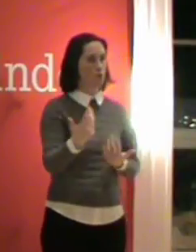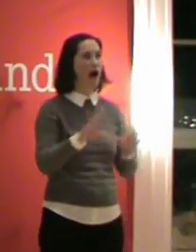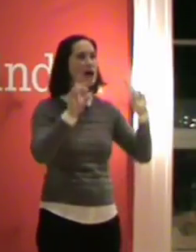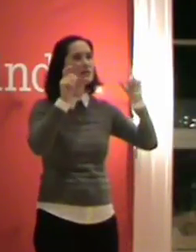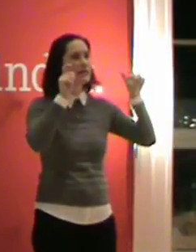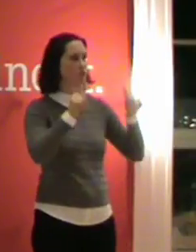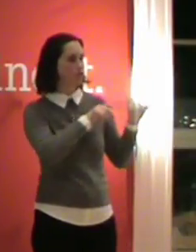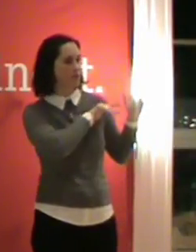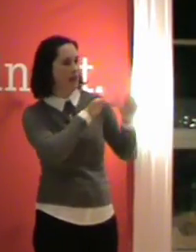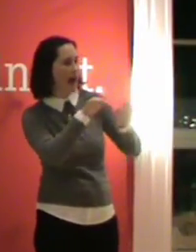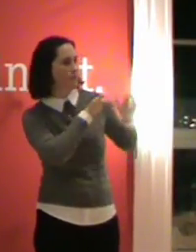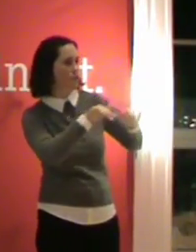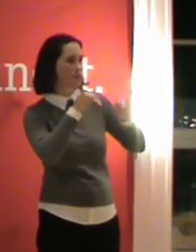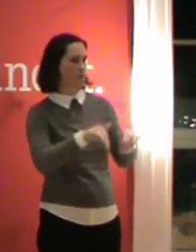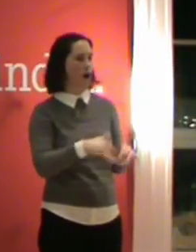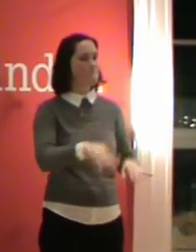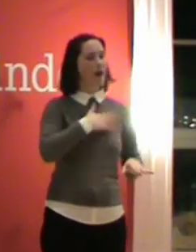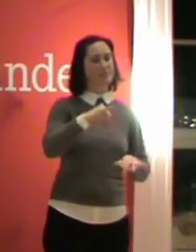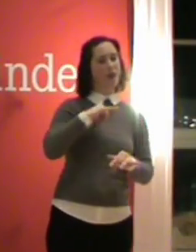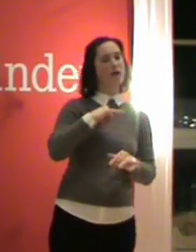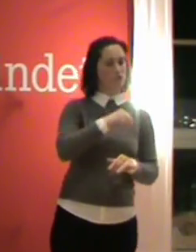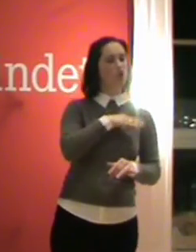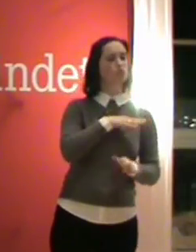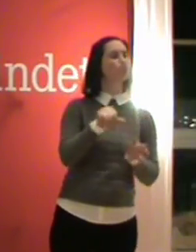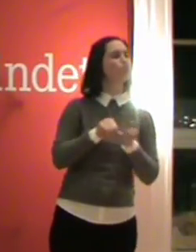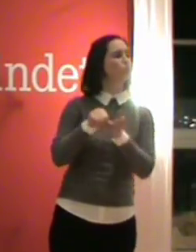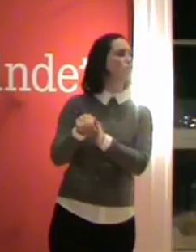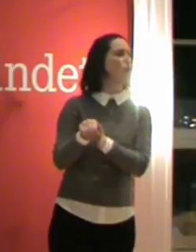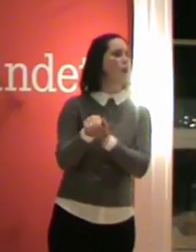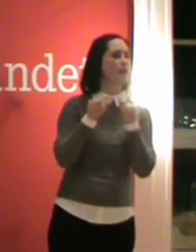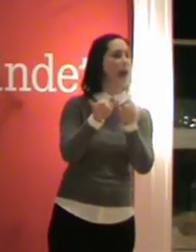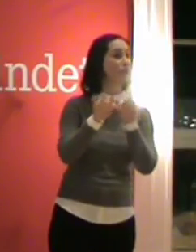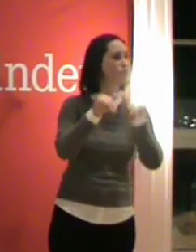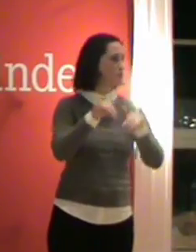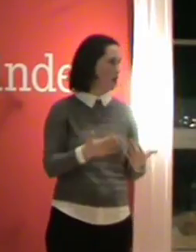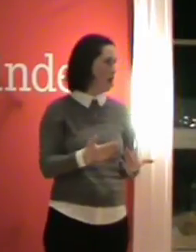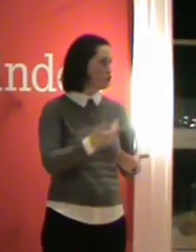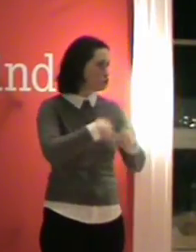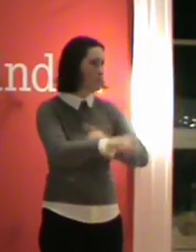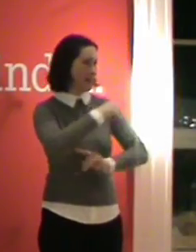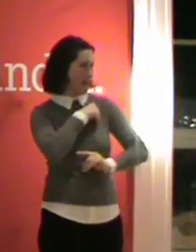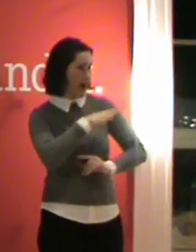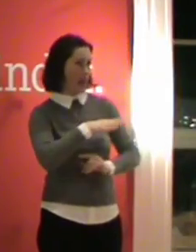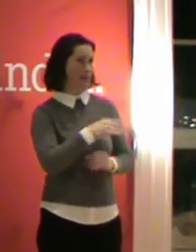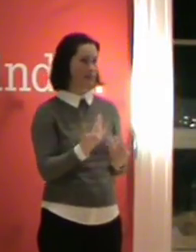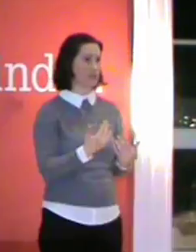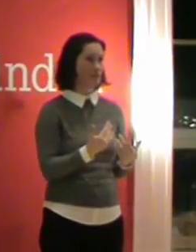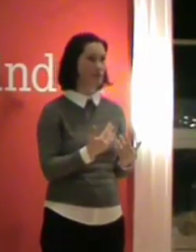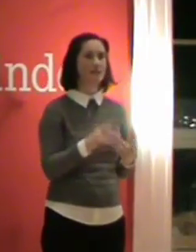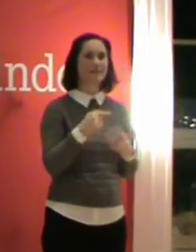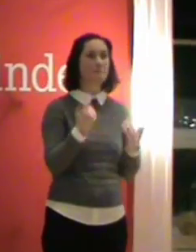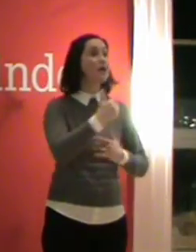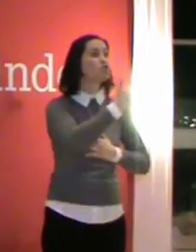Gesellschaft beeinflussen nach ihren Interessen. Und dass im Grunde damit durch diesen immensen Reichtum, ich habe mir angewöhnt, nicht mehr